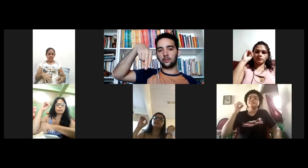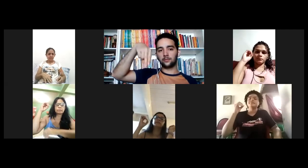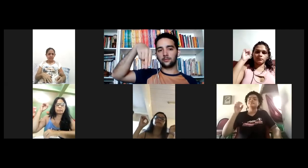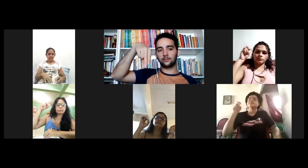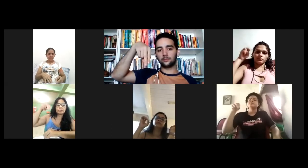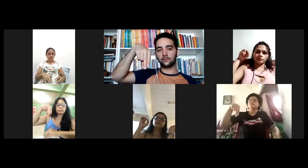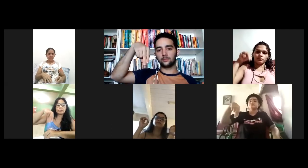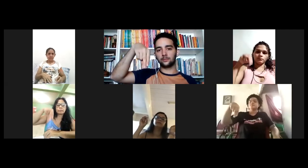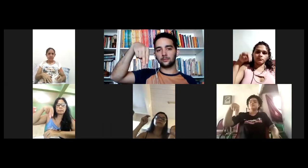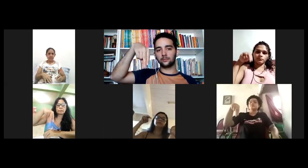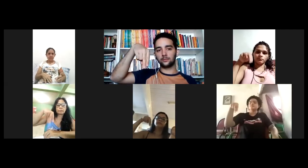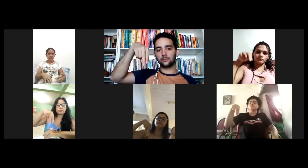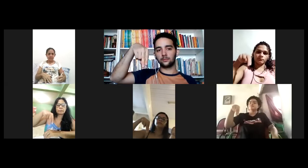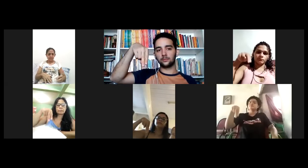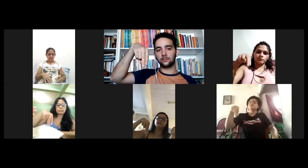Novembro.